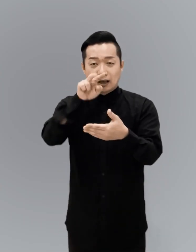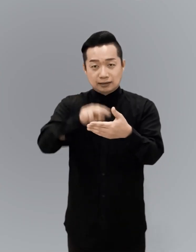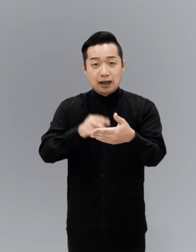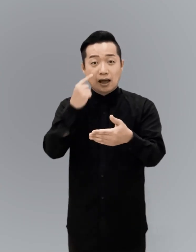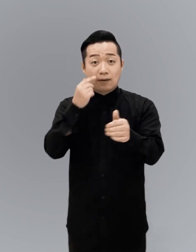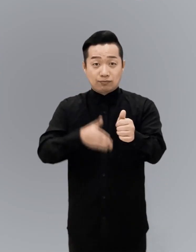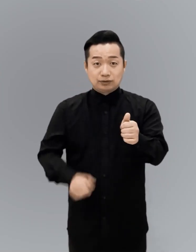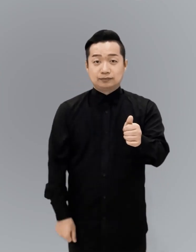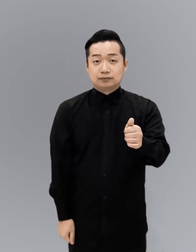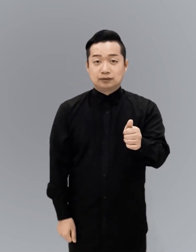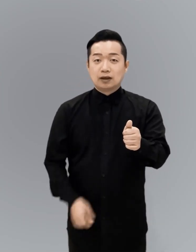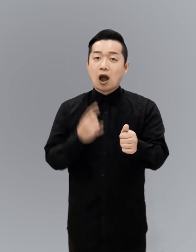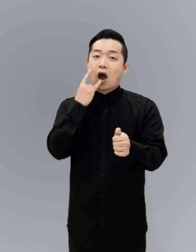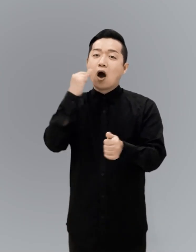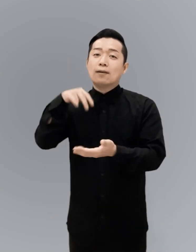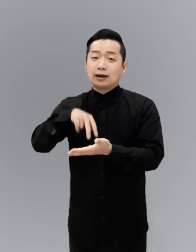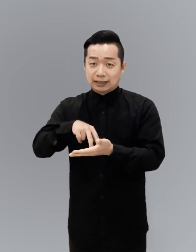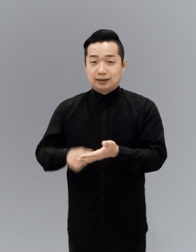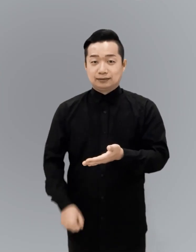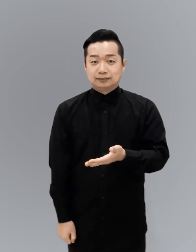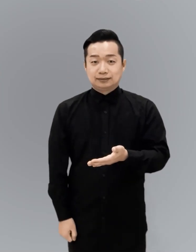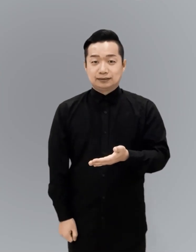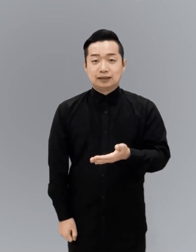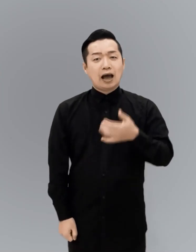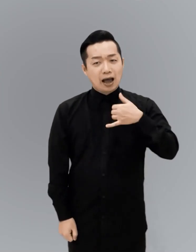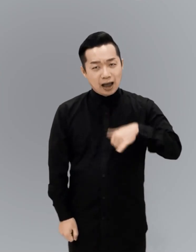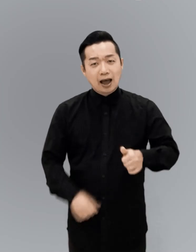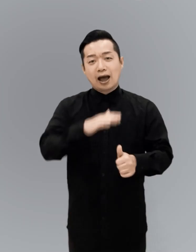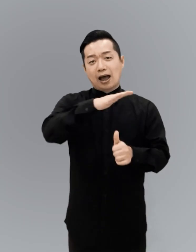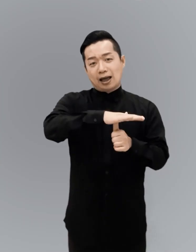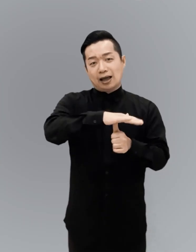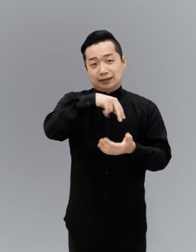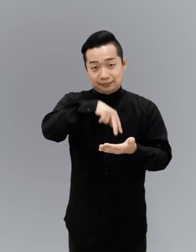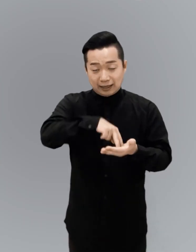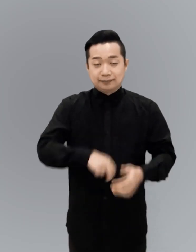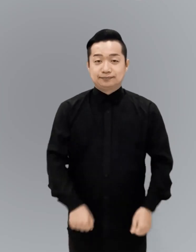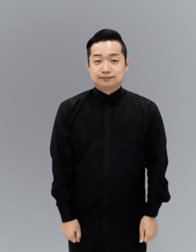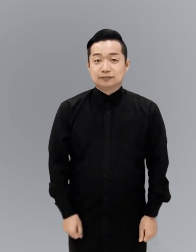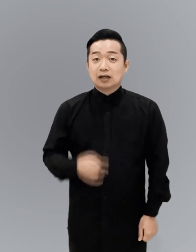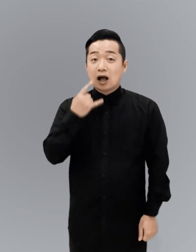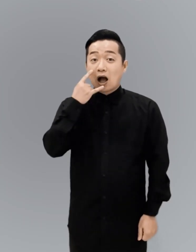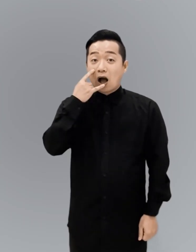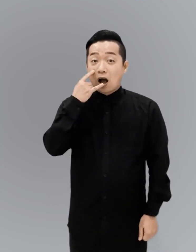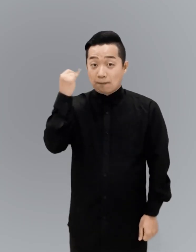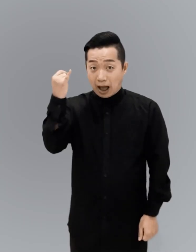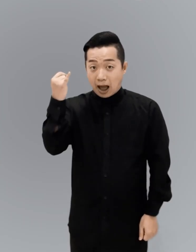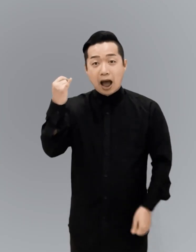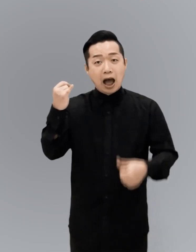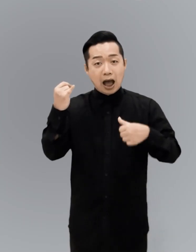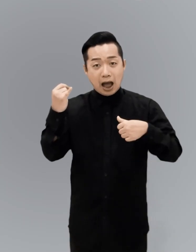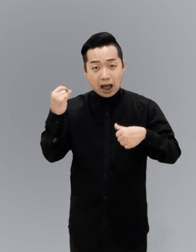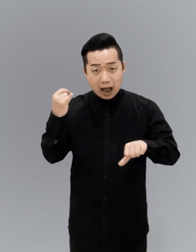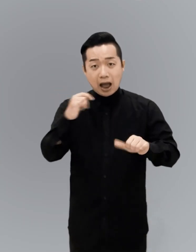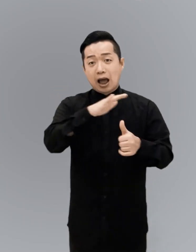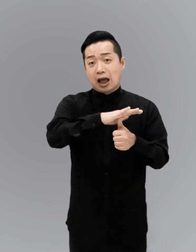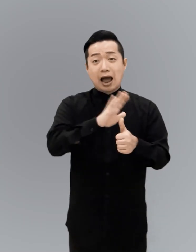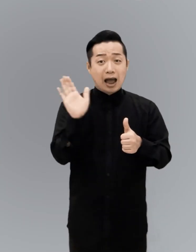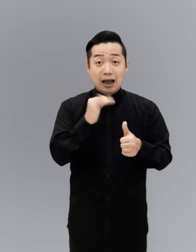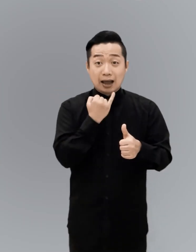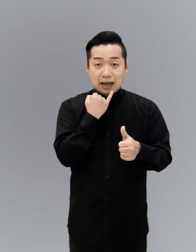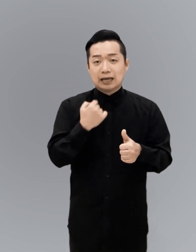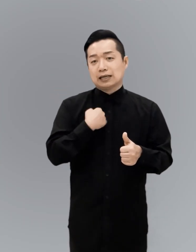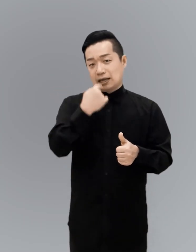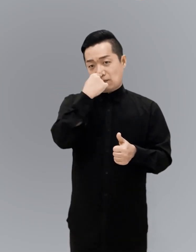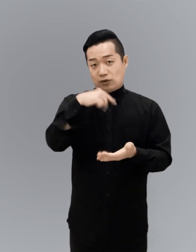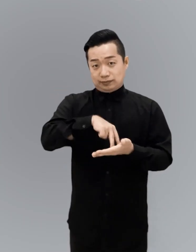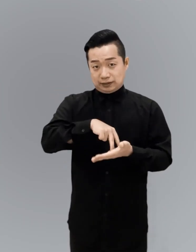보셨으면 좋겠어요. 그래서 엄마로서, 그리고 아이로서, 그리고 엄마 아이가 아니어도 그냥